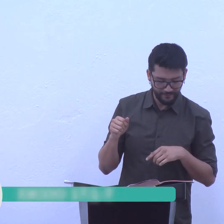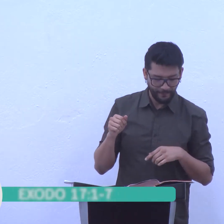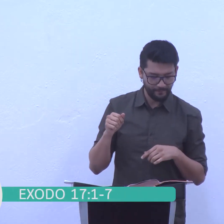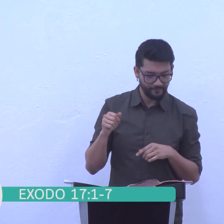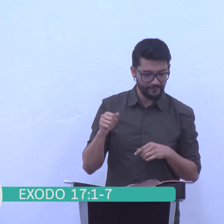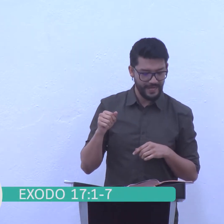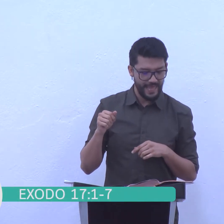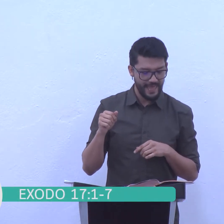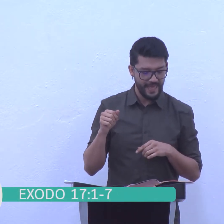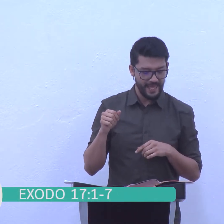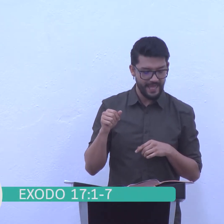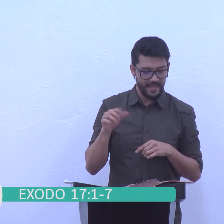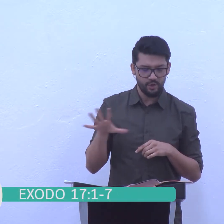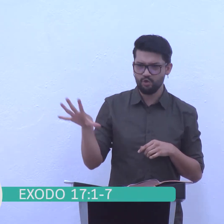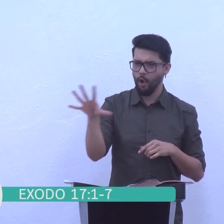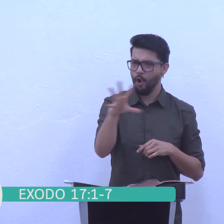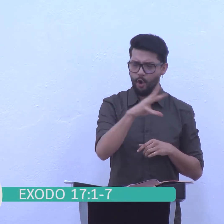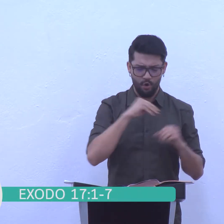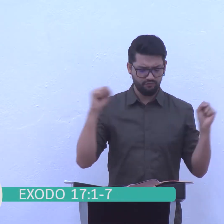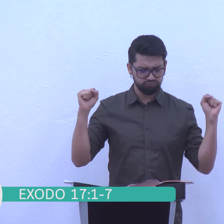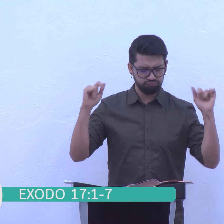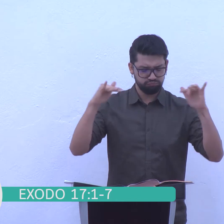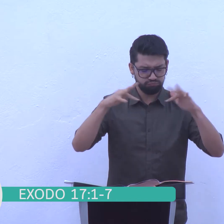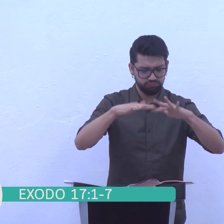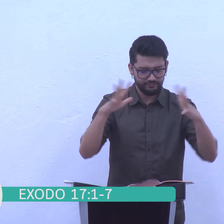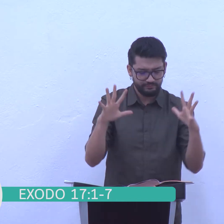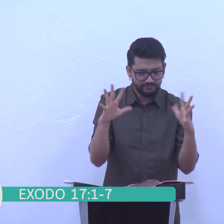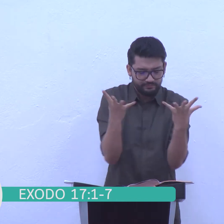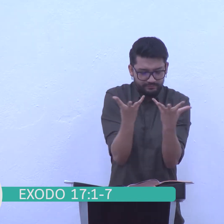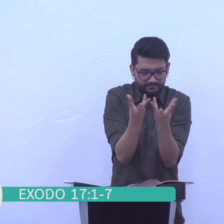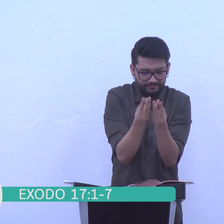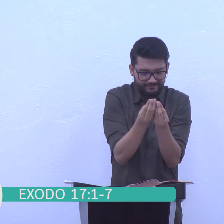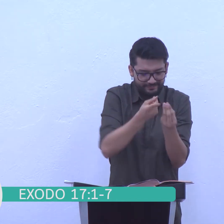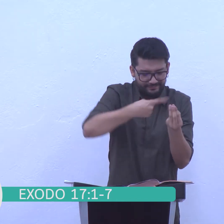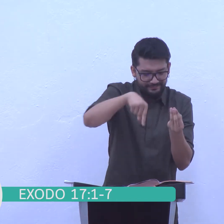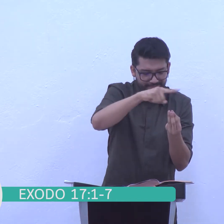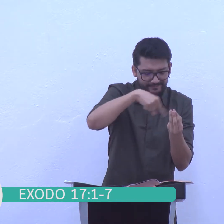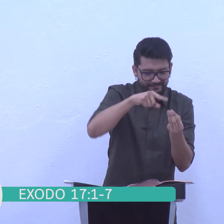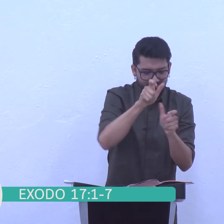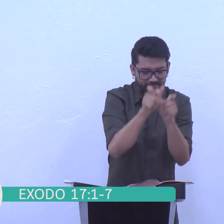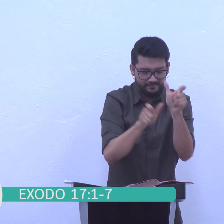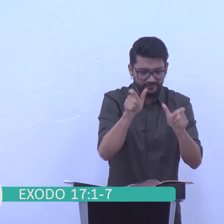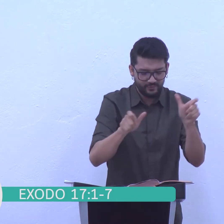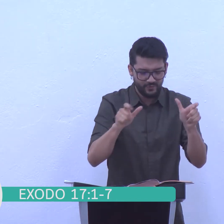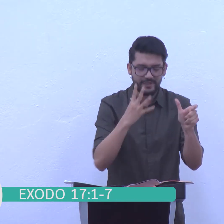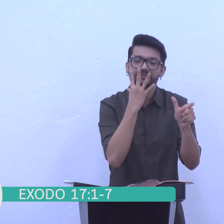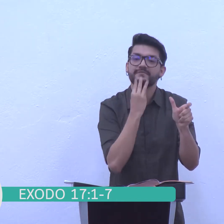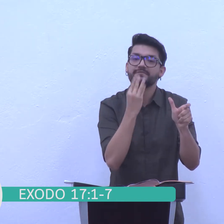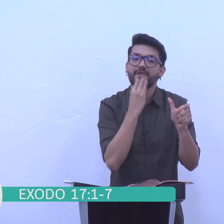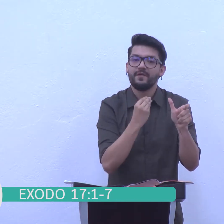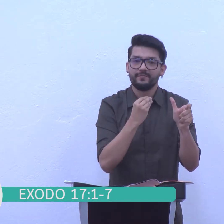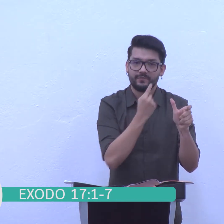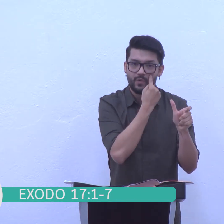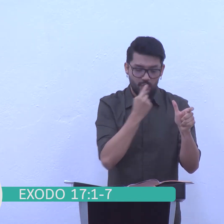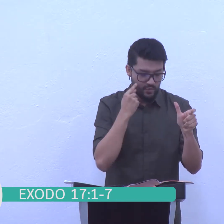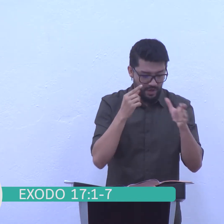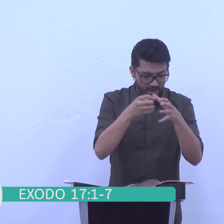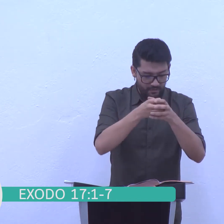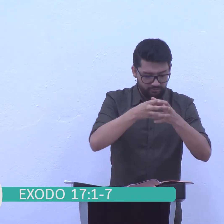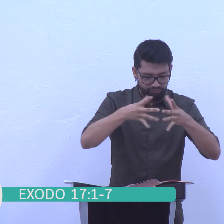Éxodo 17, del 1 al 7. Y dice así: Toda la congregación de